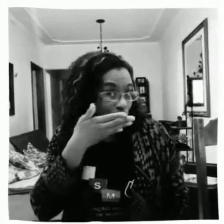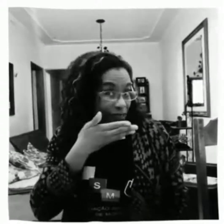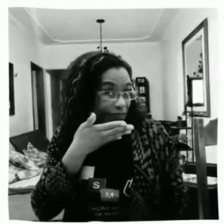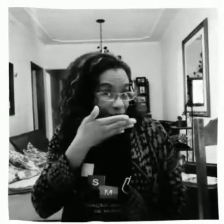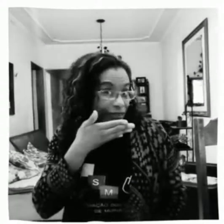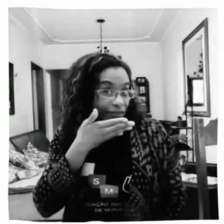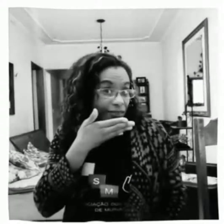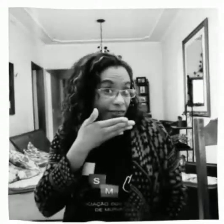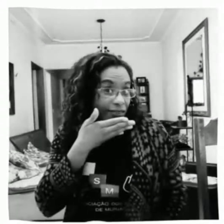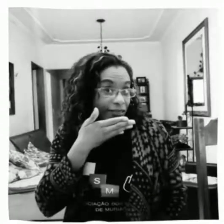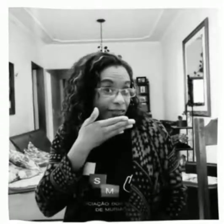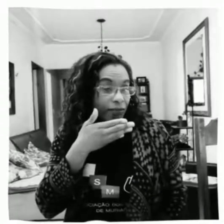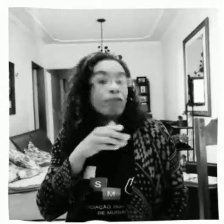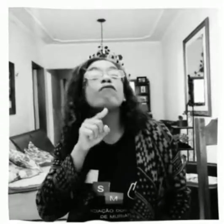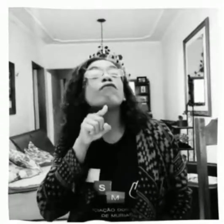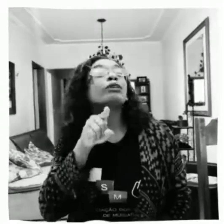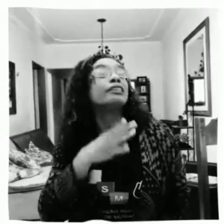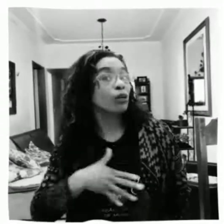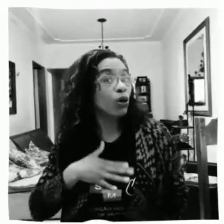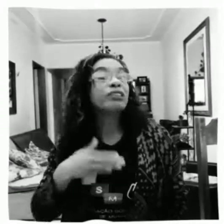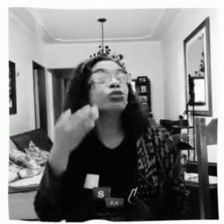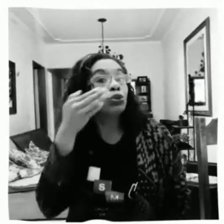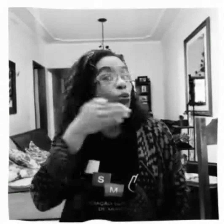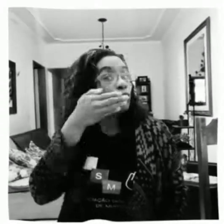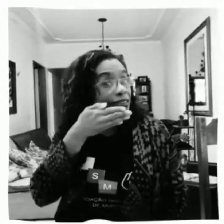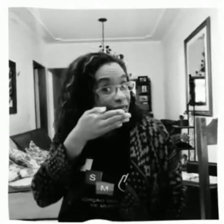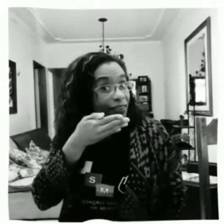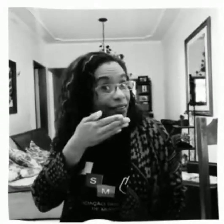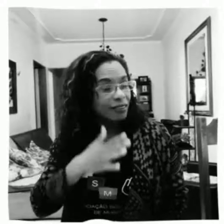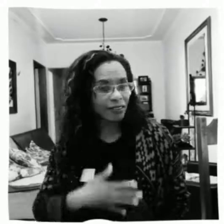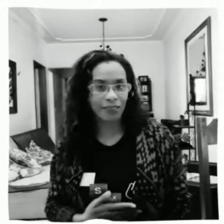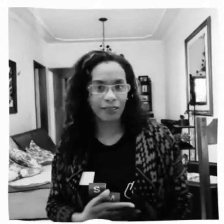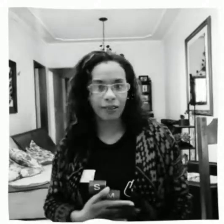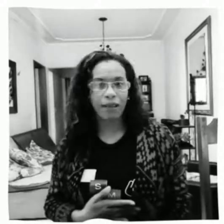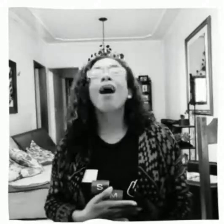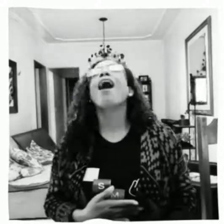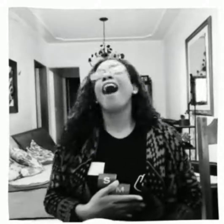de doce? Você gosta de doce?